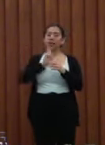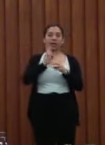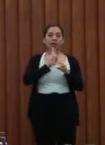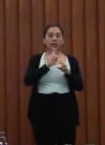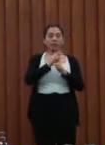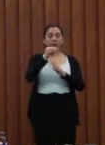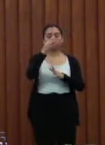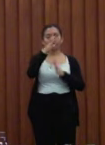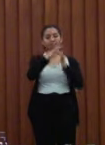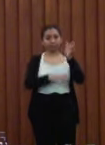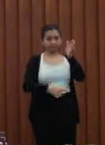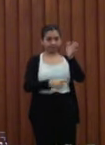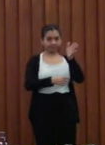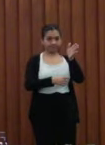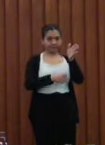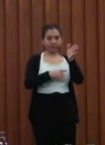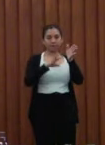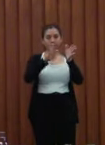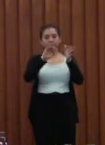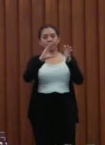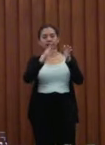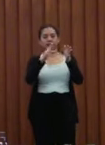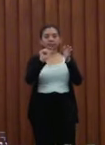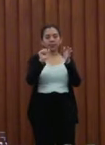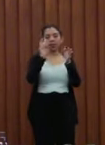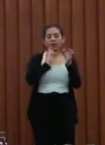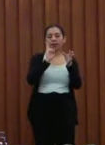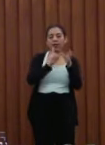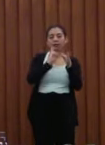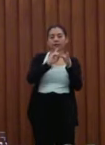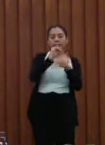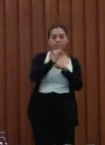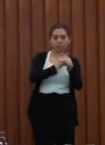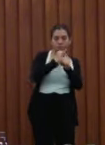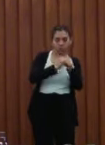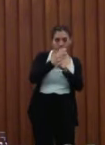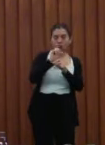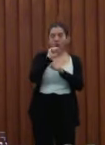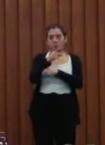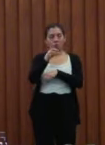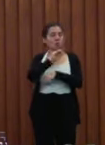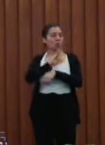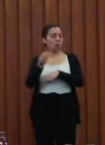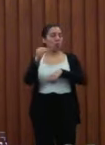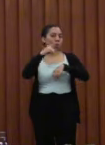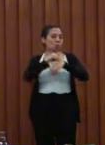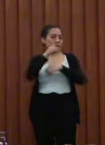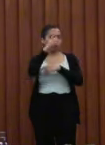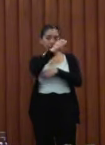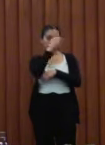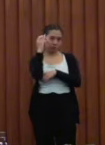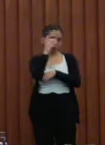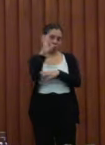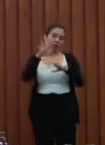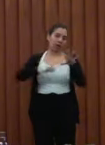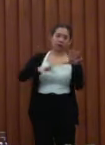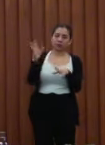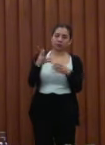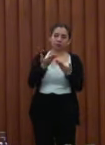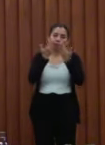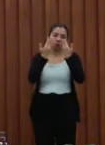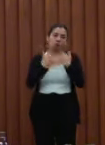sean directamente analizadas por algún investigador. Se pueden acompañar por fotos. En varias ocasiones no tenemos ninguna foto de la víctima, como es